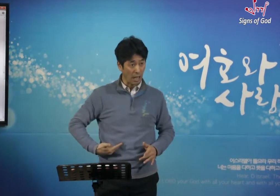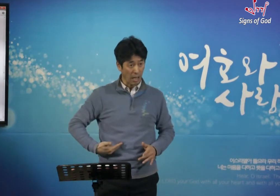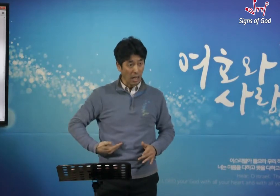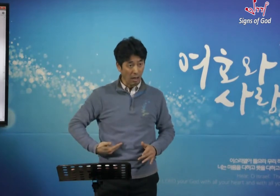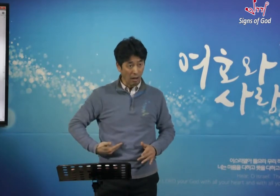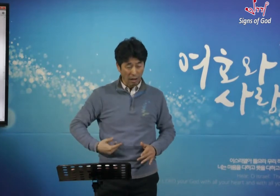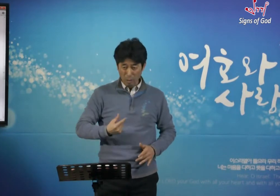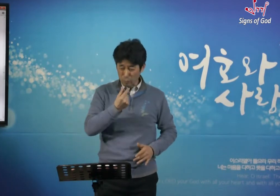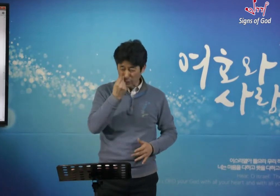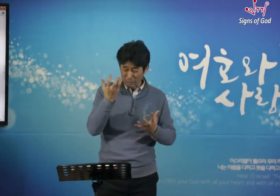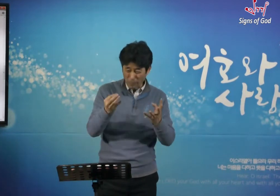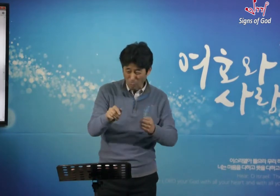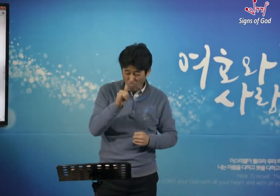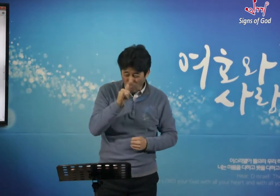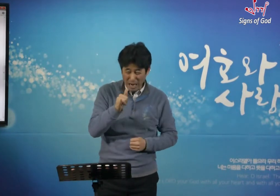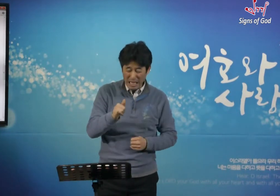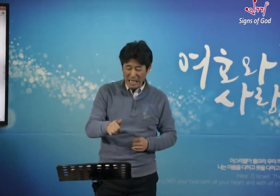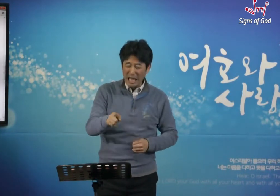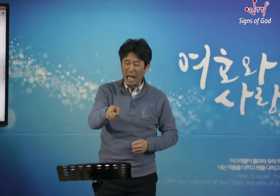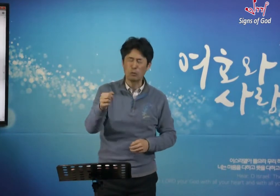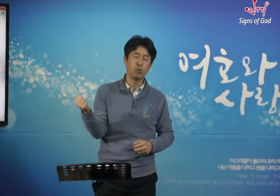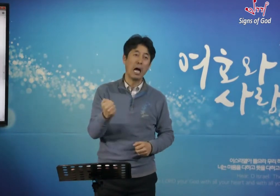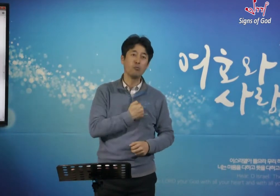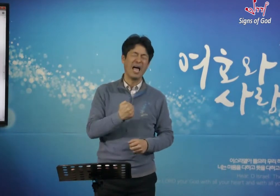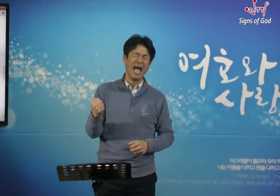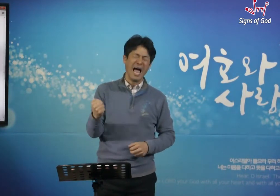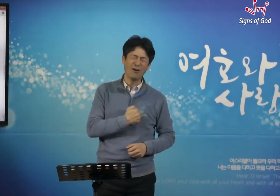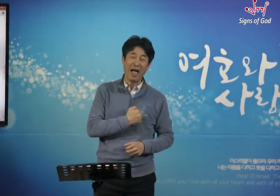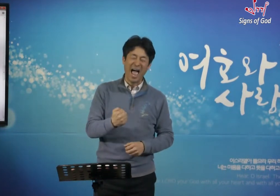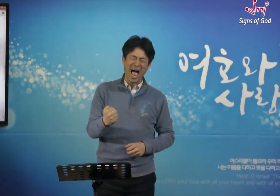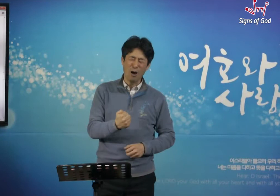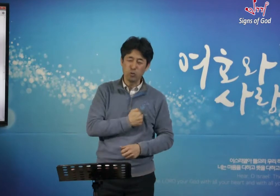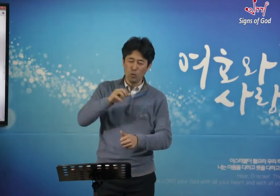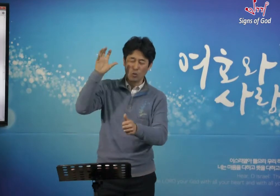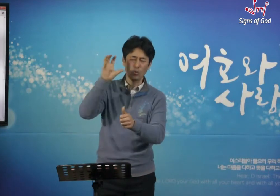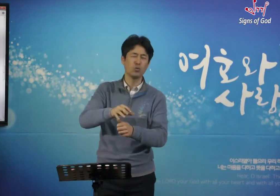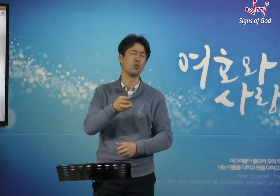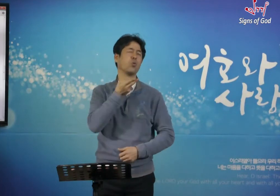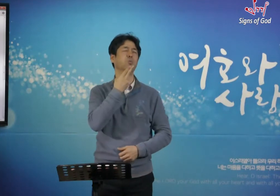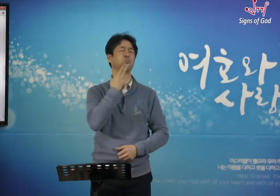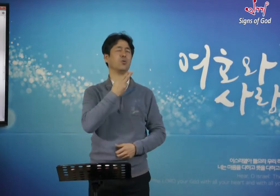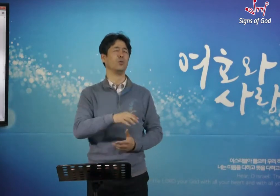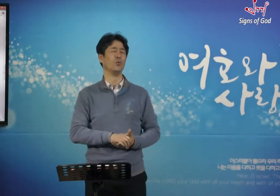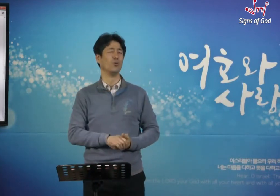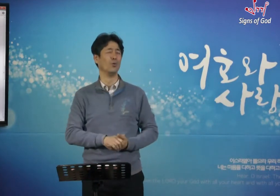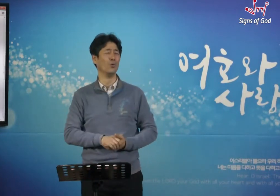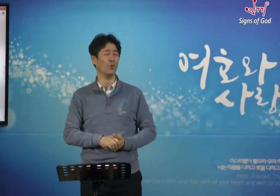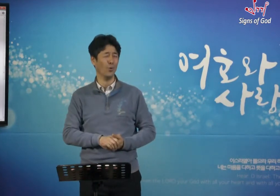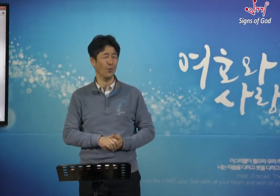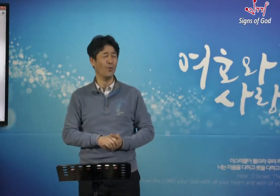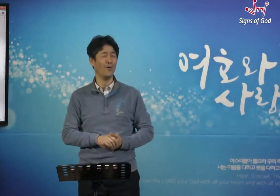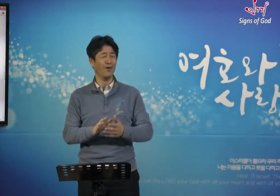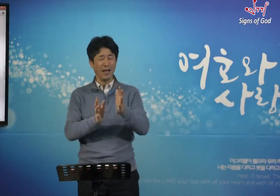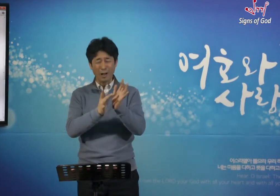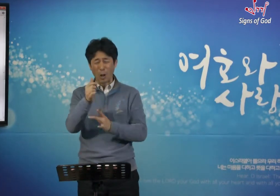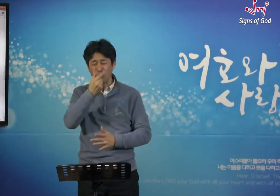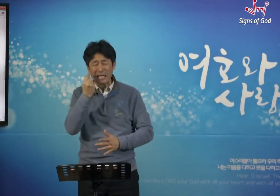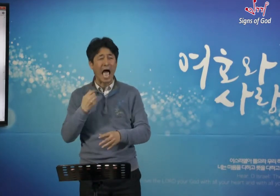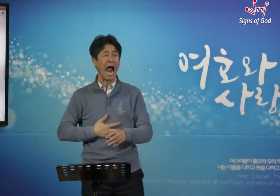예수님의 제자 부족한 점들이 많이 있었습니다. 아이고 답답해, 왜 이럴까. 예수님께서 책망하지